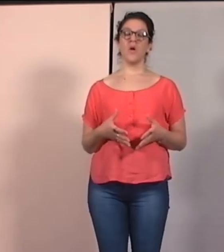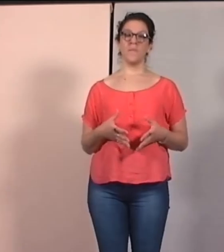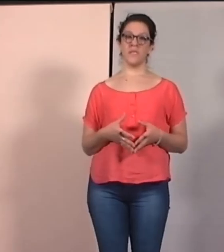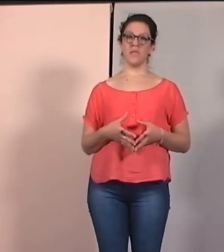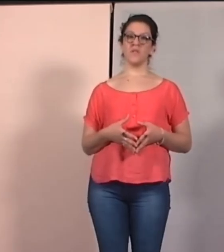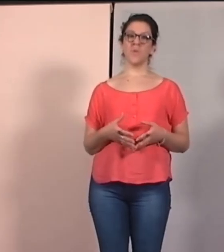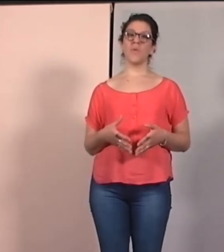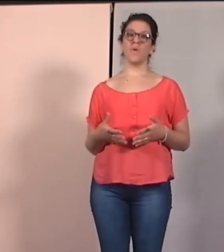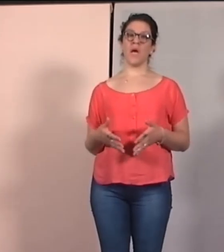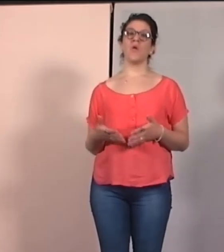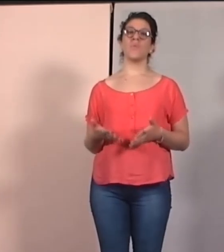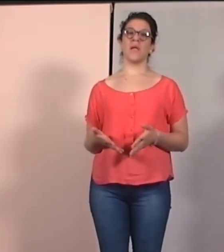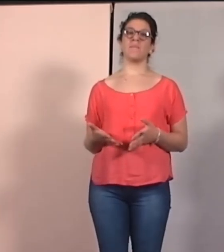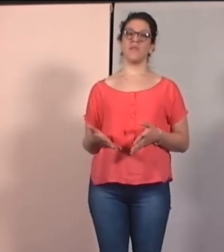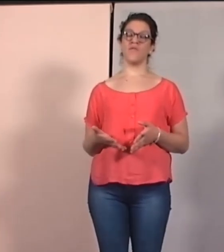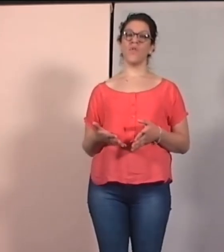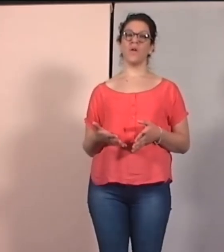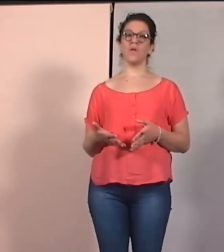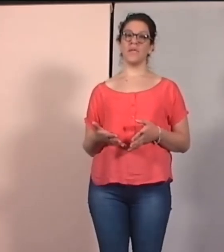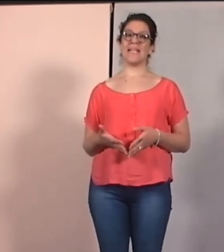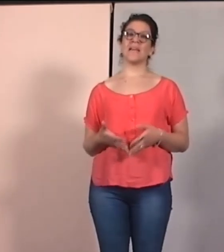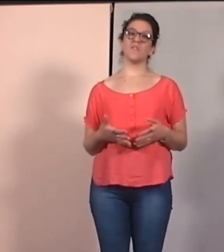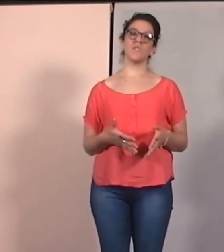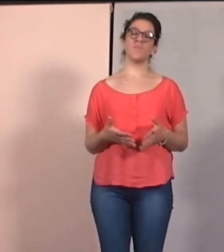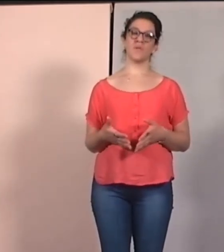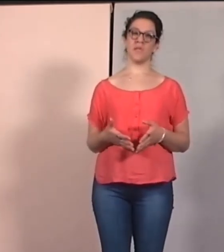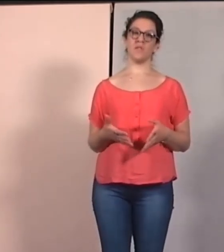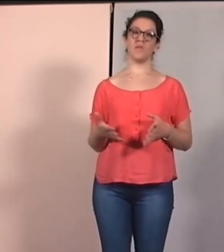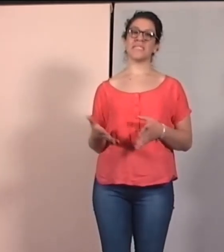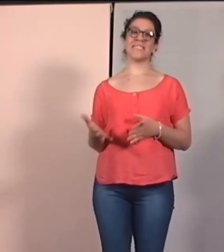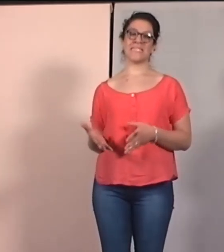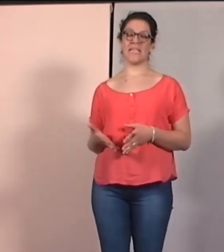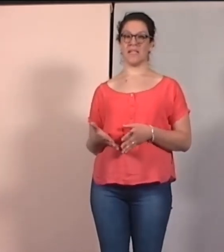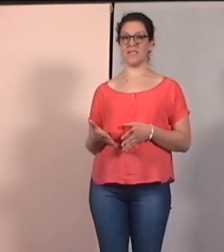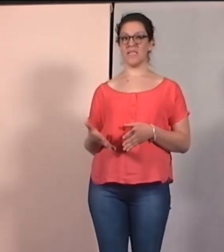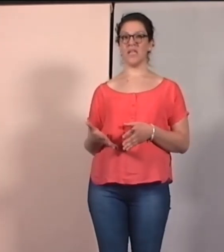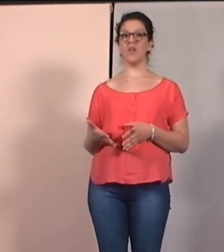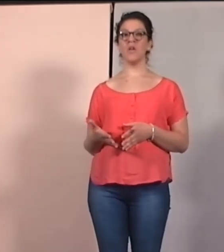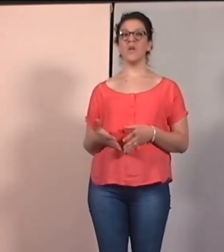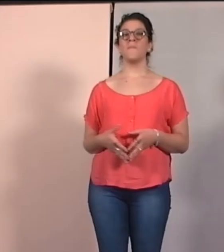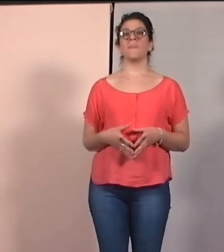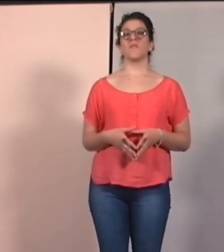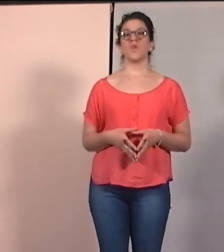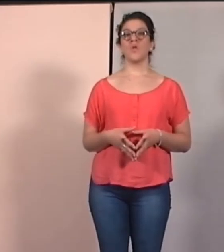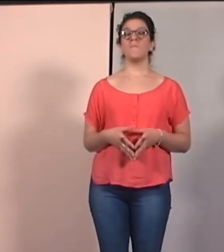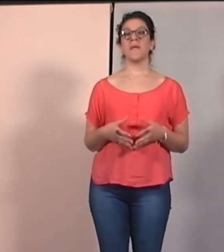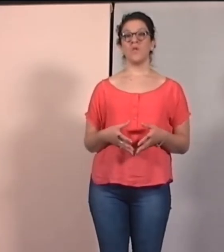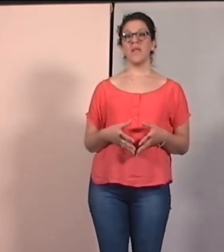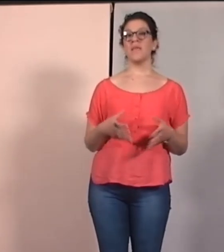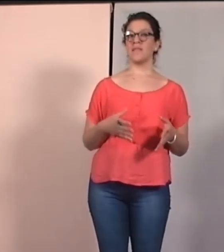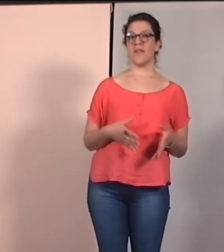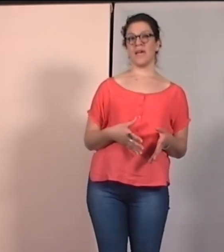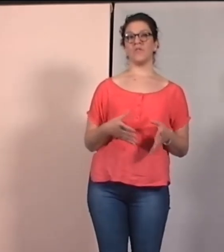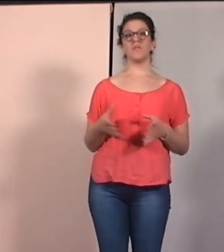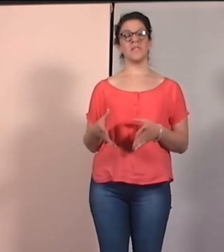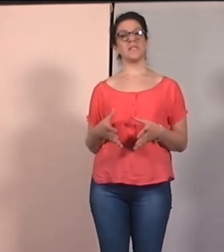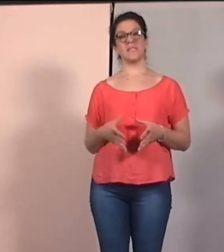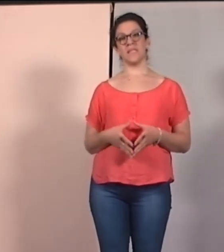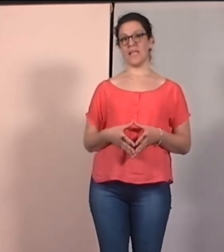homicidios son provocados por armas de fuego Y el 14% de esos 75% son menores de entre 14 y 17